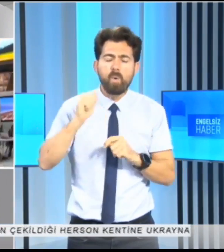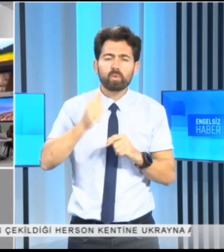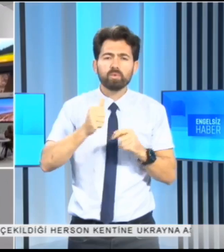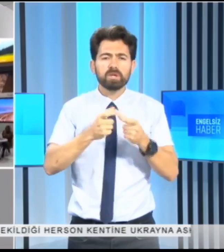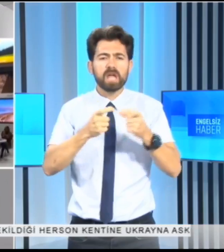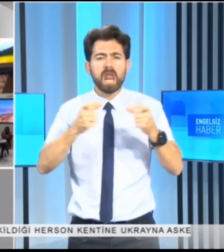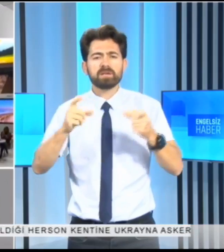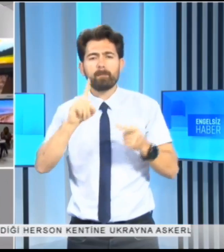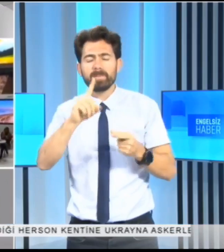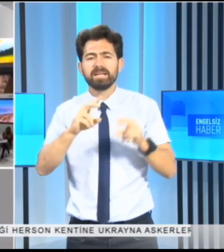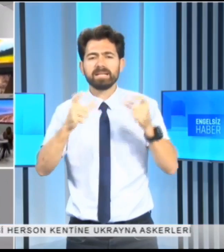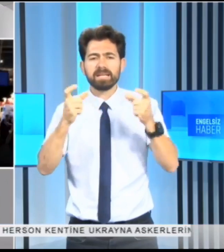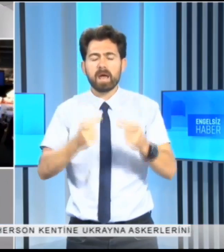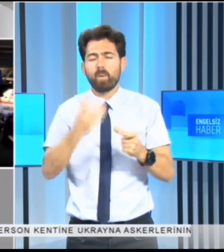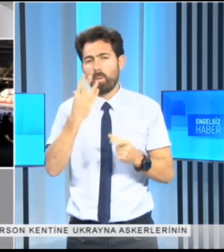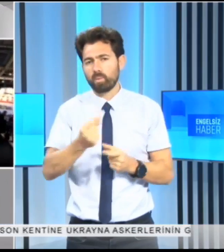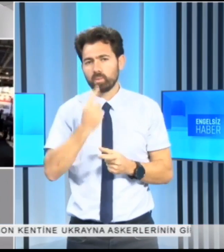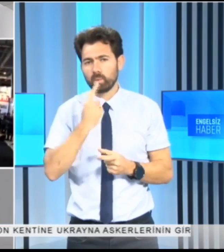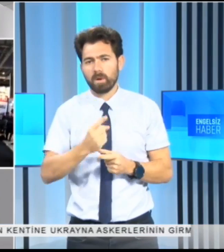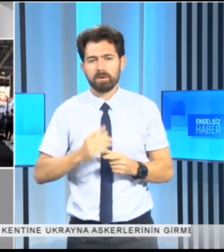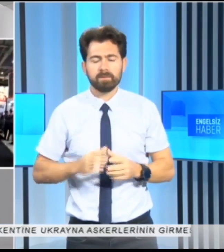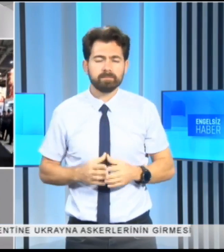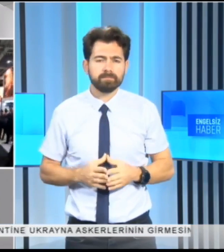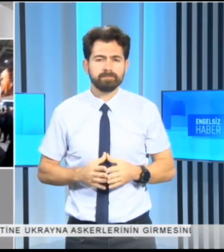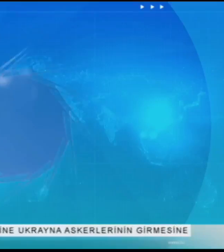yıldız olduğunu kaydetti